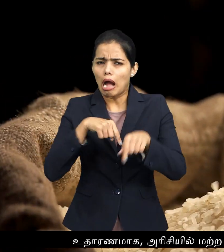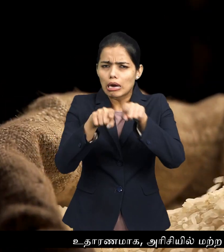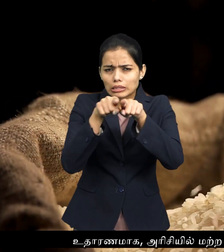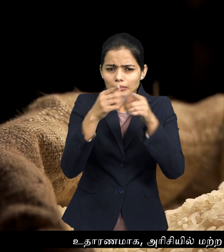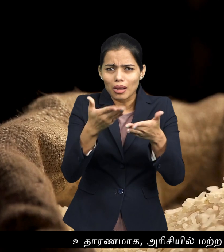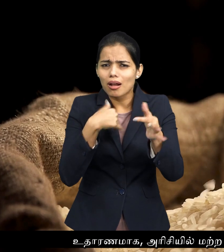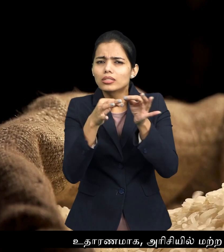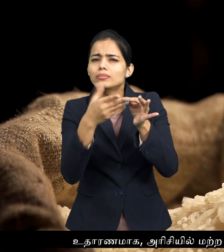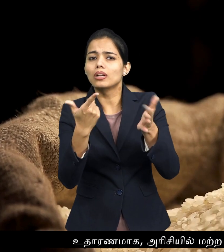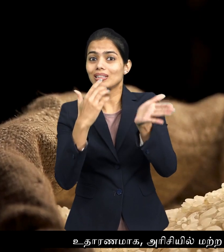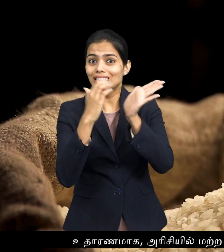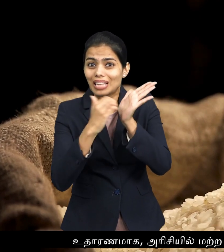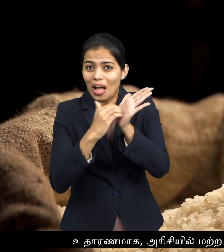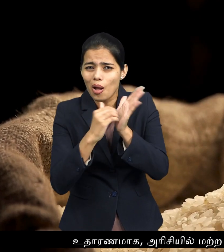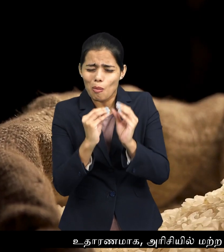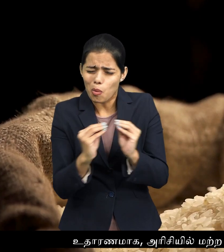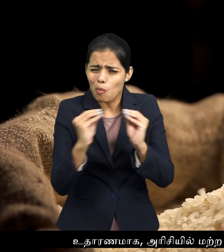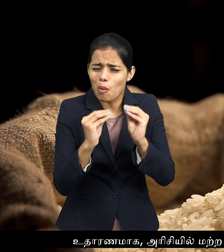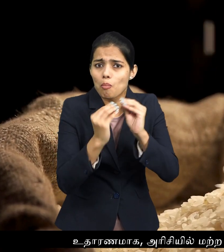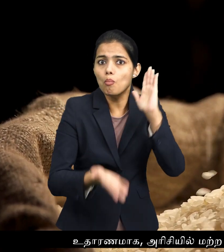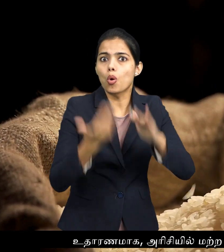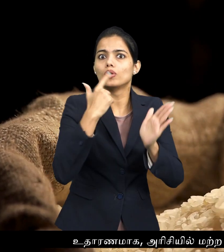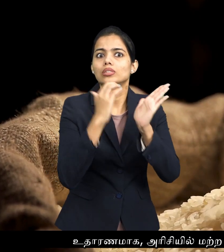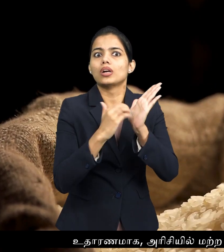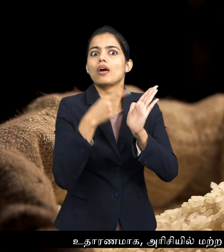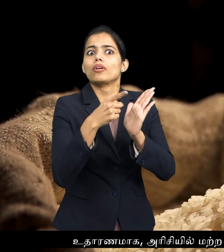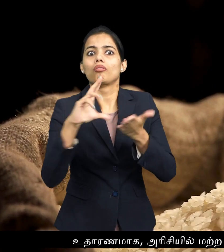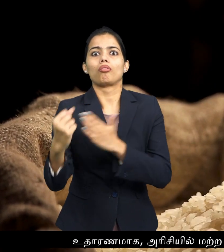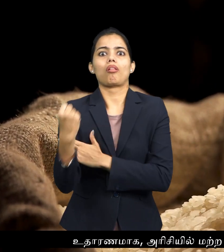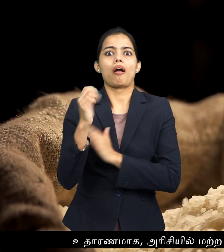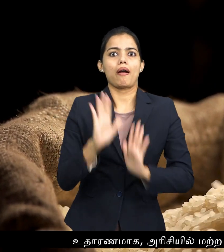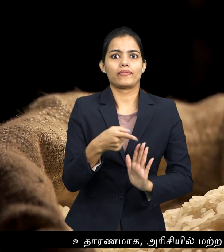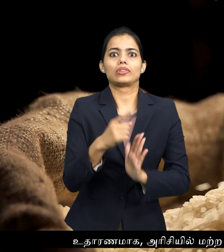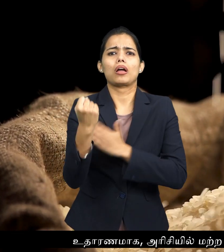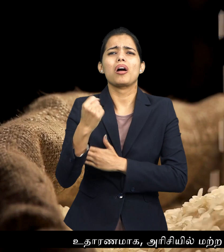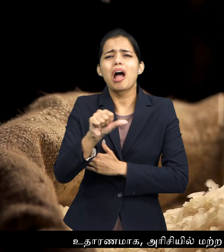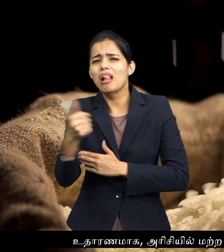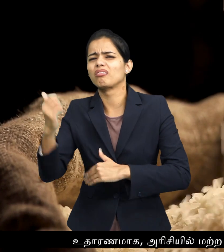உதாரணமாக, அரிசியில் மற்ற சத்துக்களை விட மாவுச்சத்து அதிகம்.